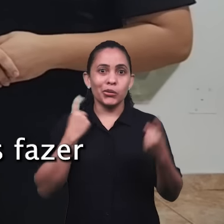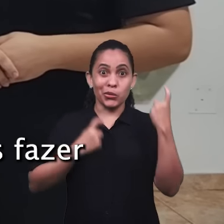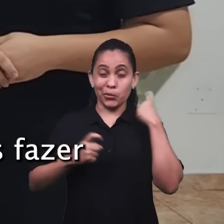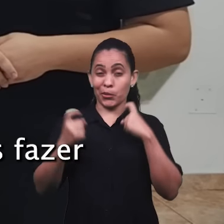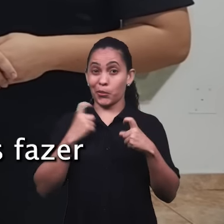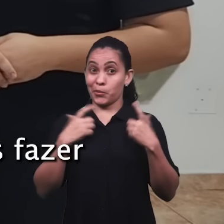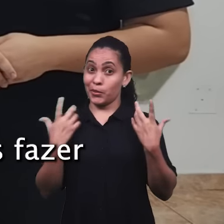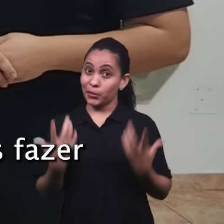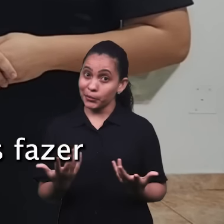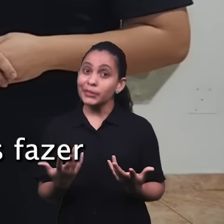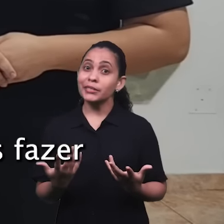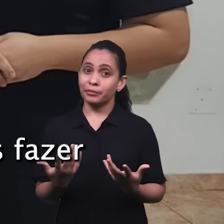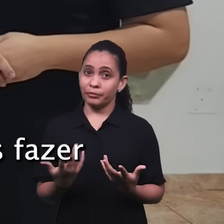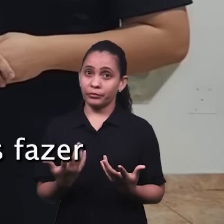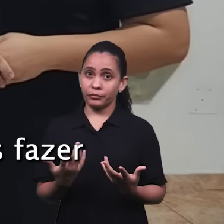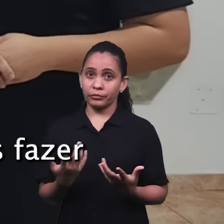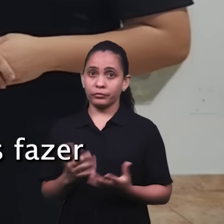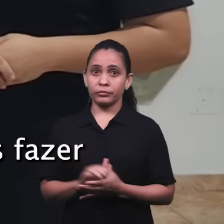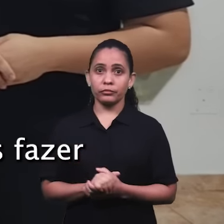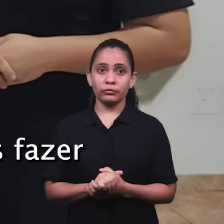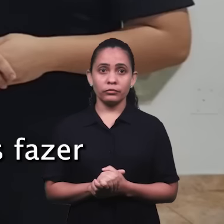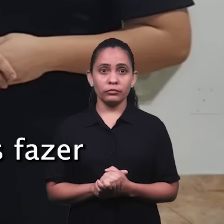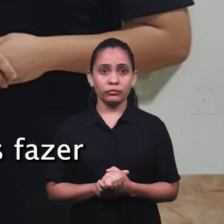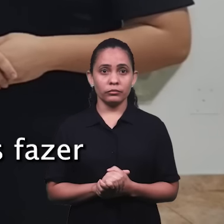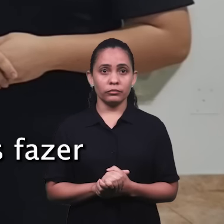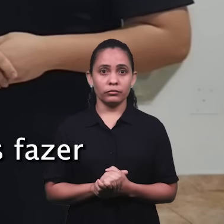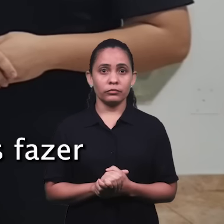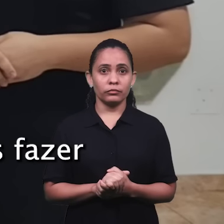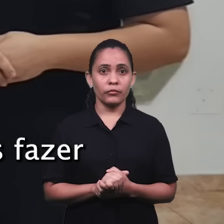señas que podíamos. Hubo un momento que hubo silencio, que no